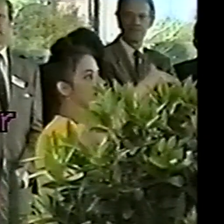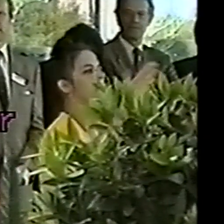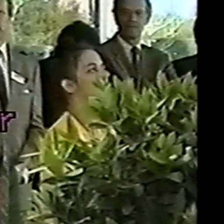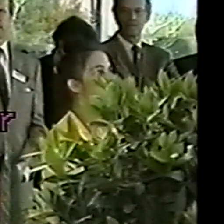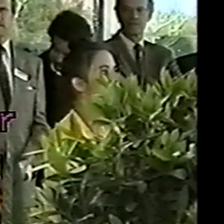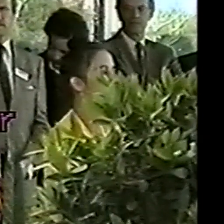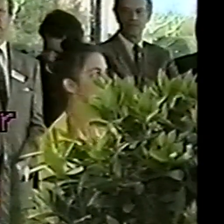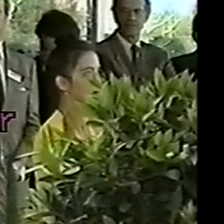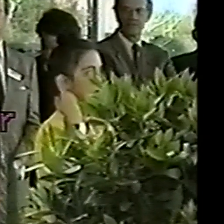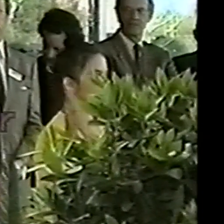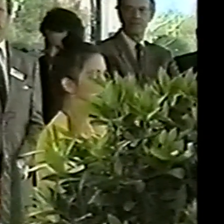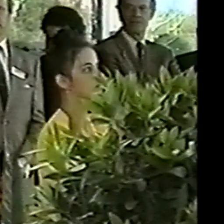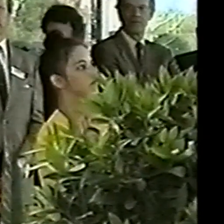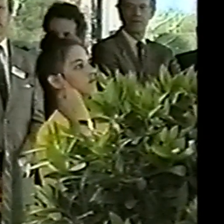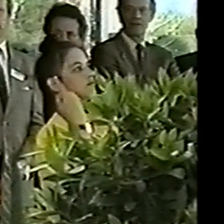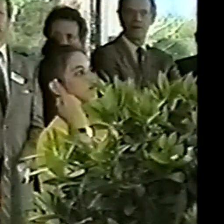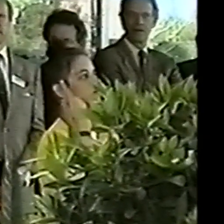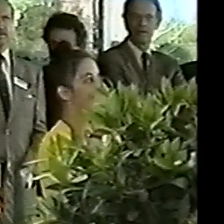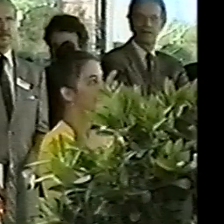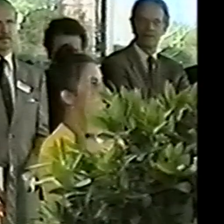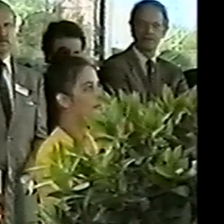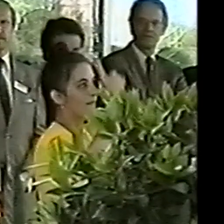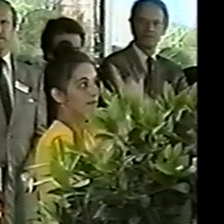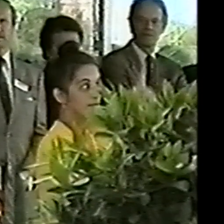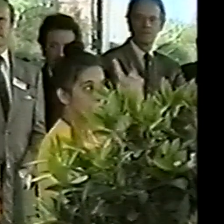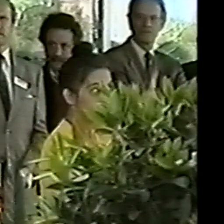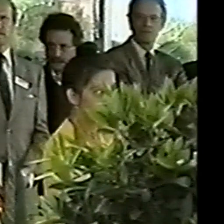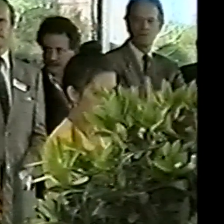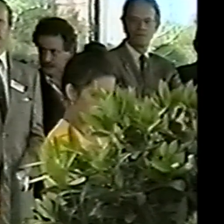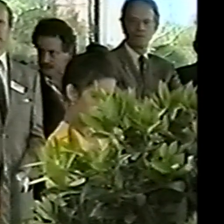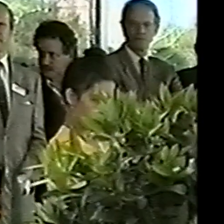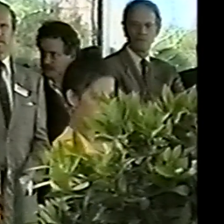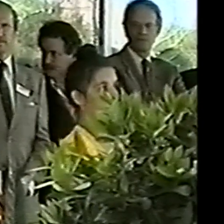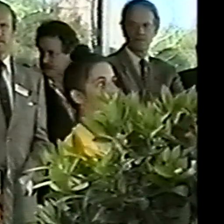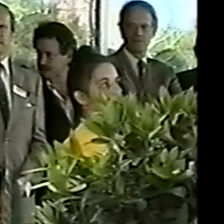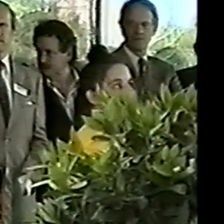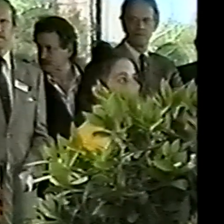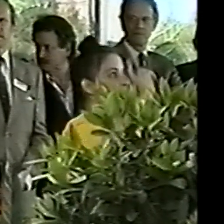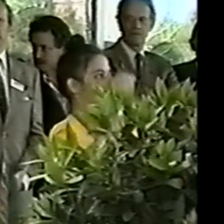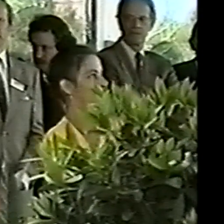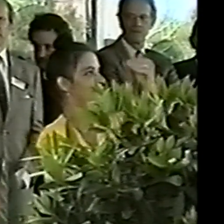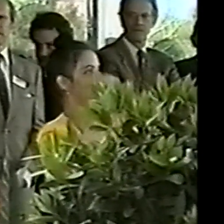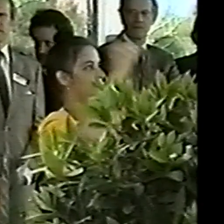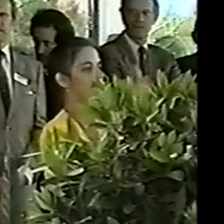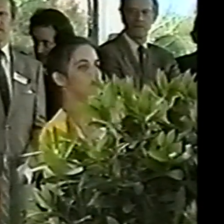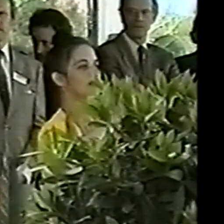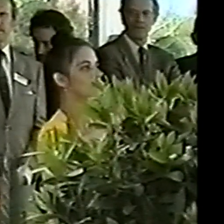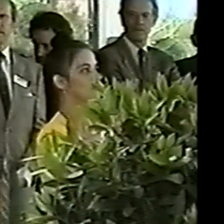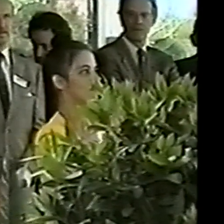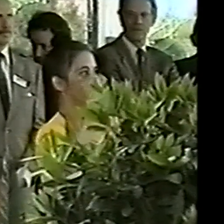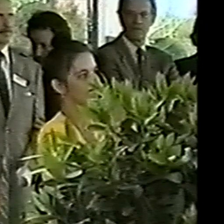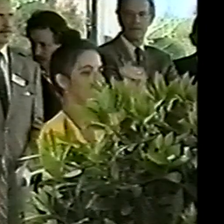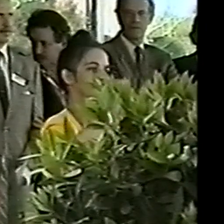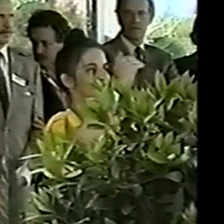que à chaque passage, on ne célèbre pas une fin en soi, mais une étape de quelque chose.